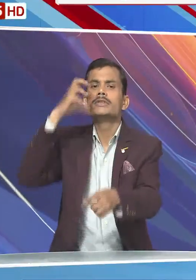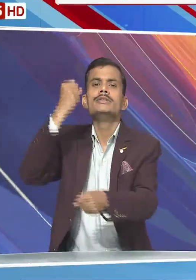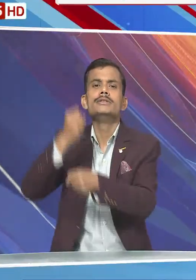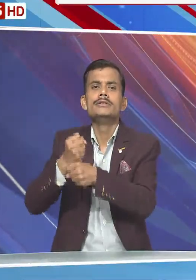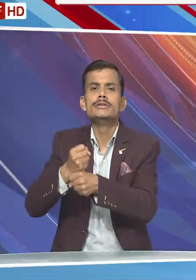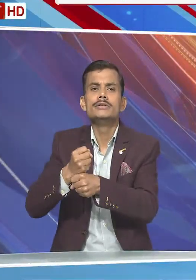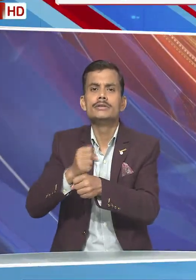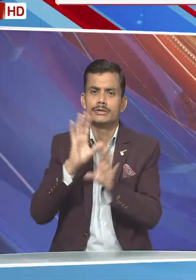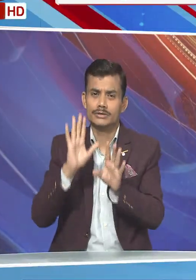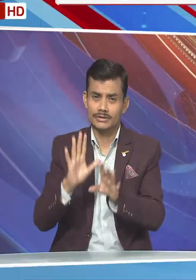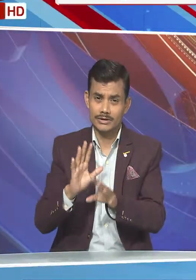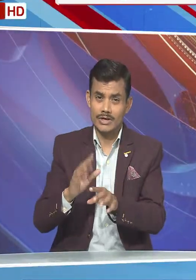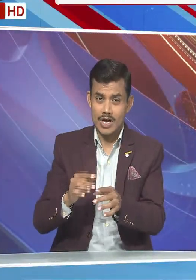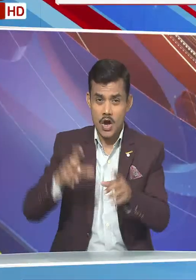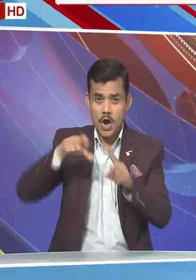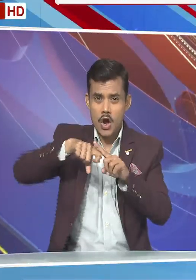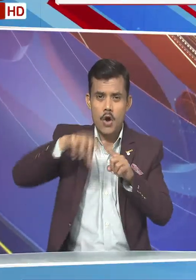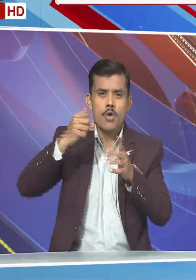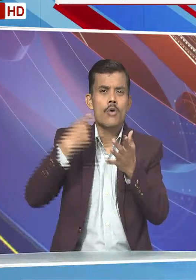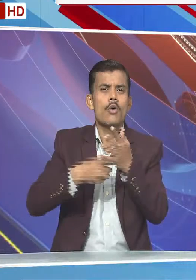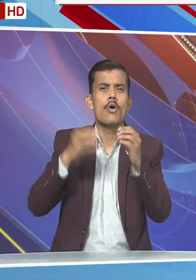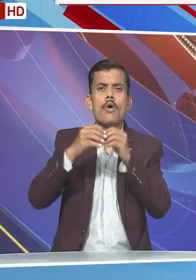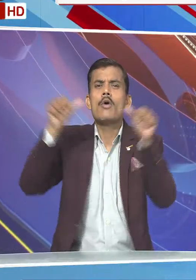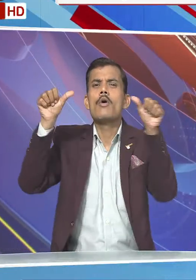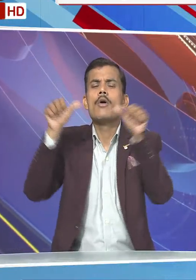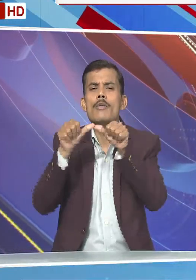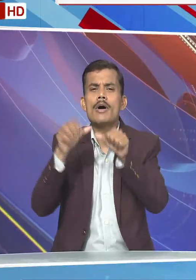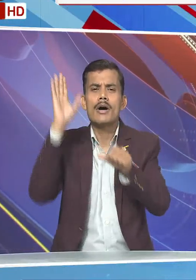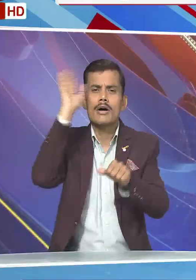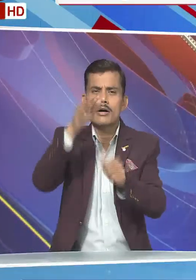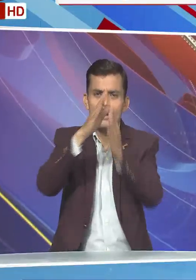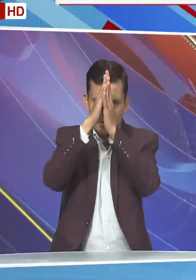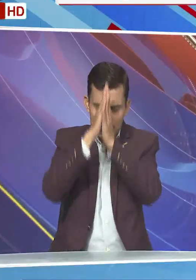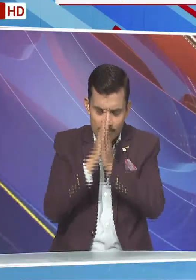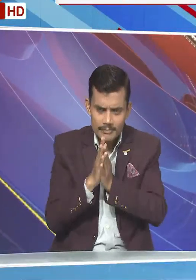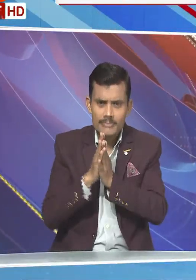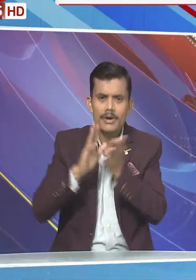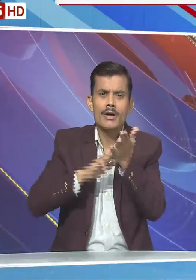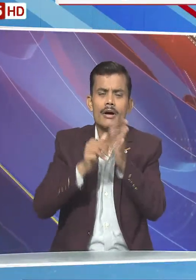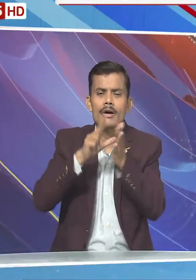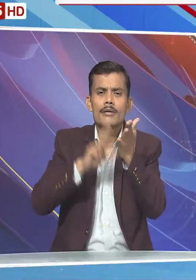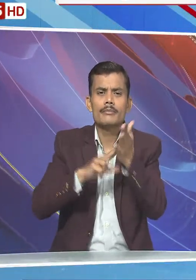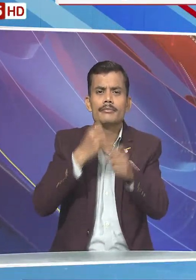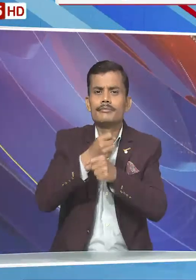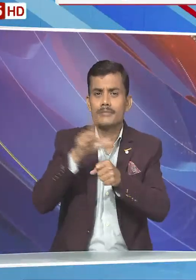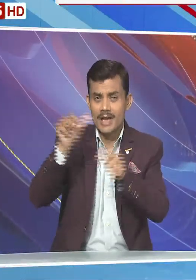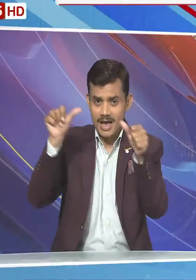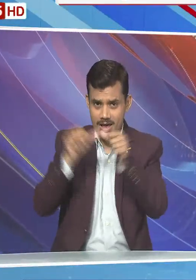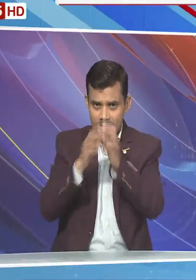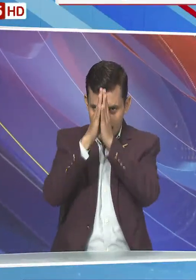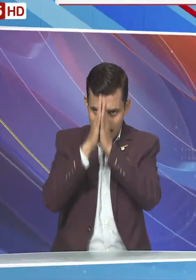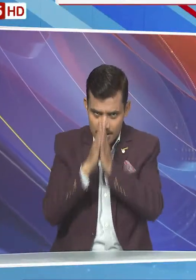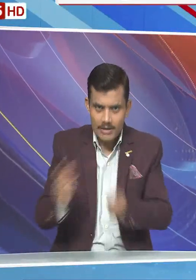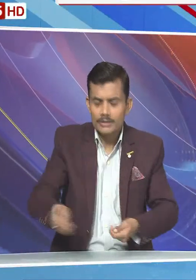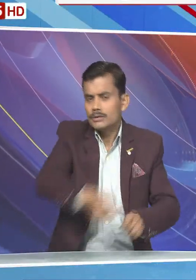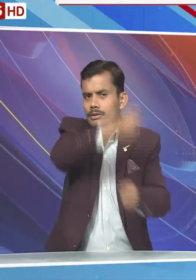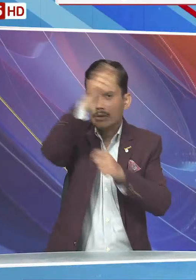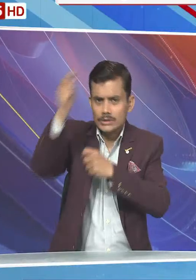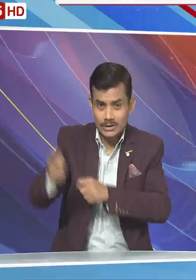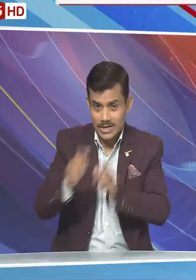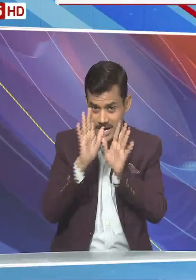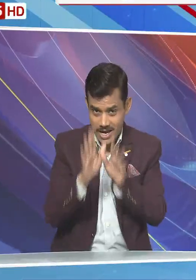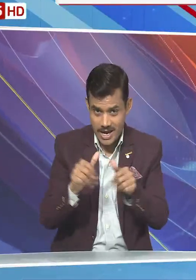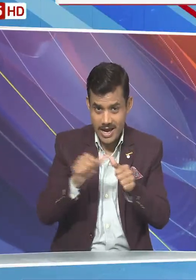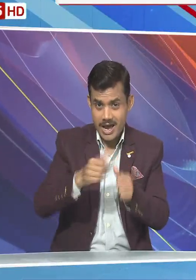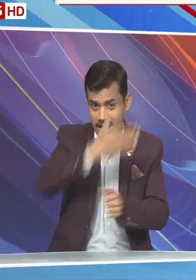हो जाएंगे। वे कोरबा के माता सर्वमंगला मंदिर में दर्शन और पूजन करेंगे। अमित शाह कोरबा